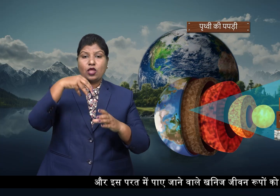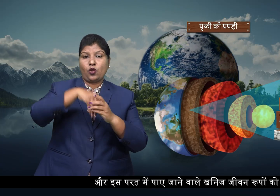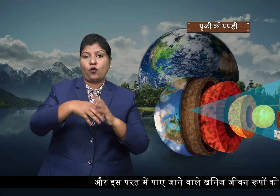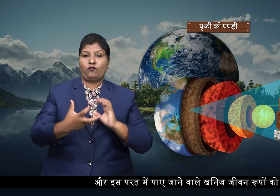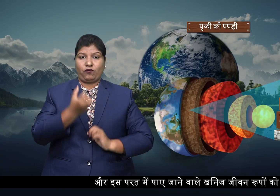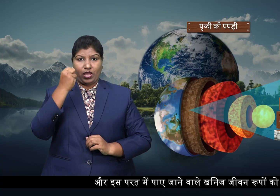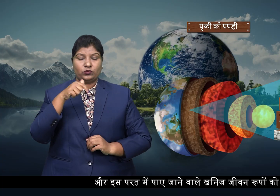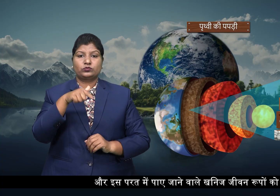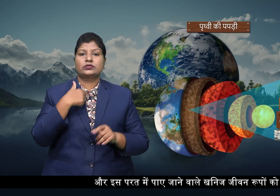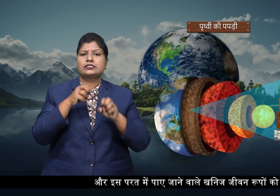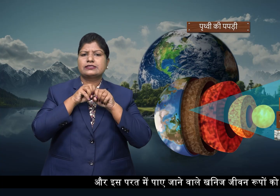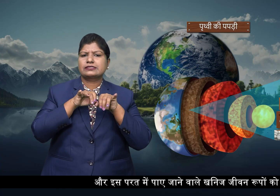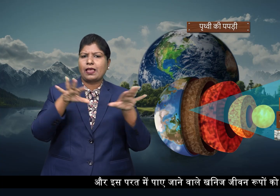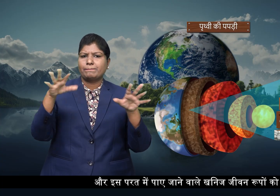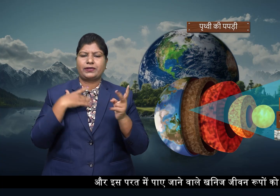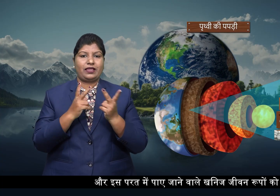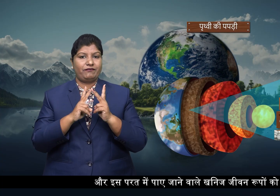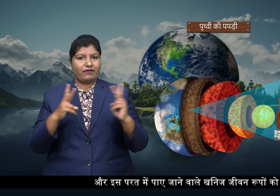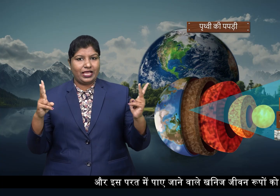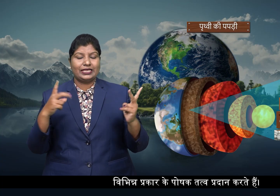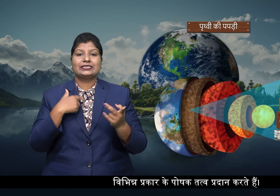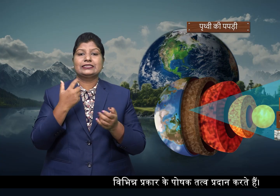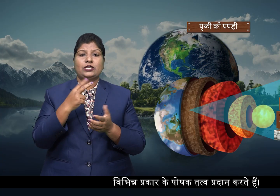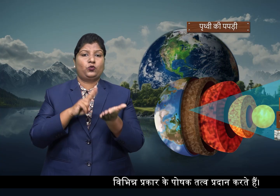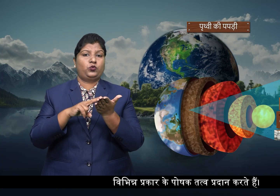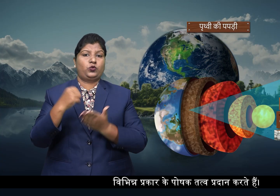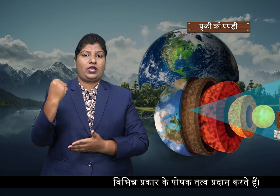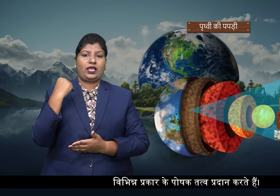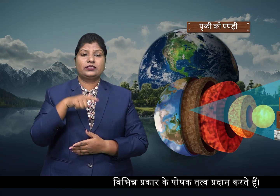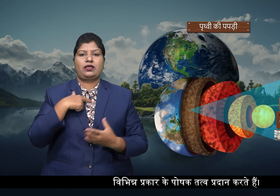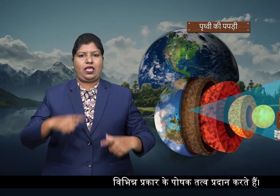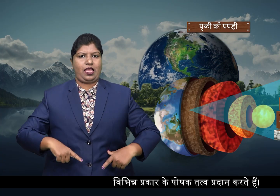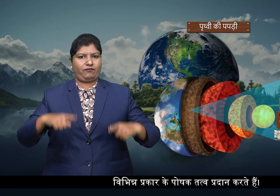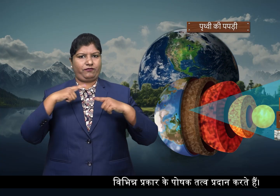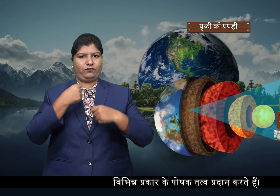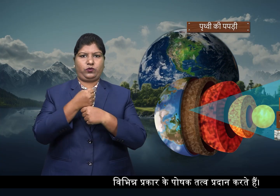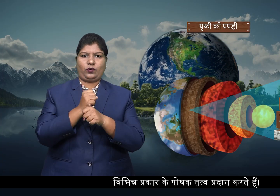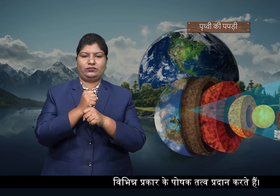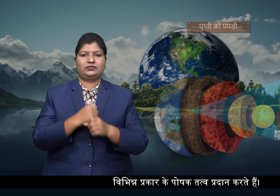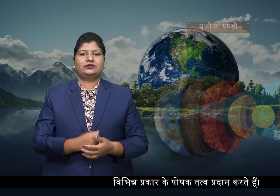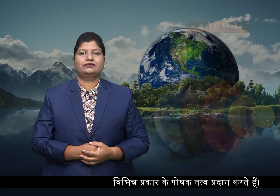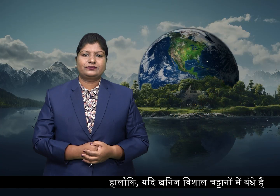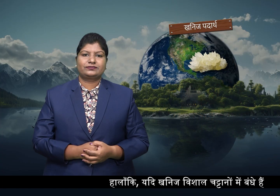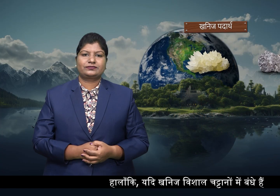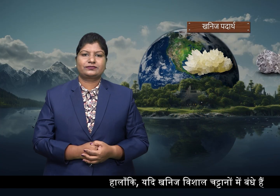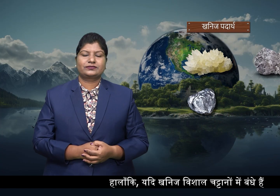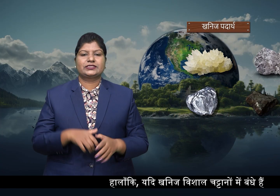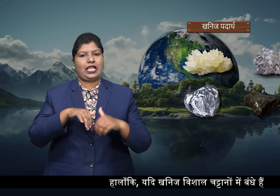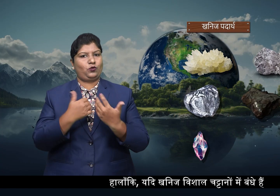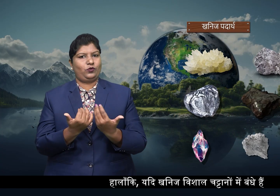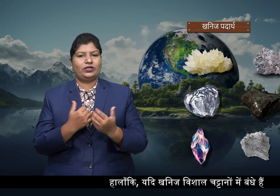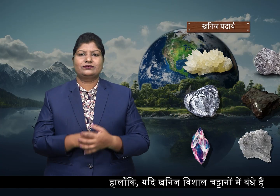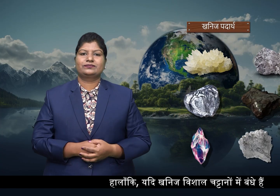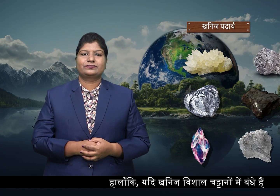में पाए जाने वाले खनिज जीवन रूपों को विभिन्न प्रकार के पोषक तत्व प्रदान करते हैं। हालांकि